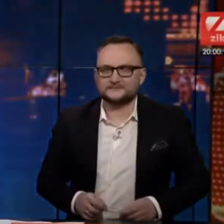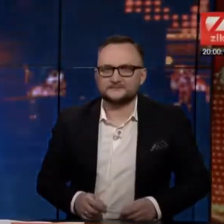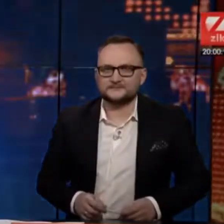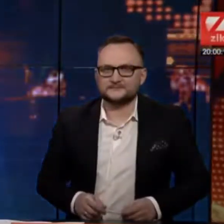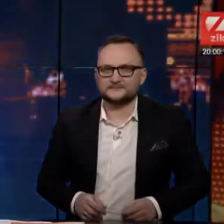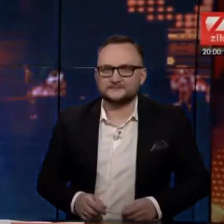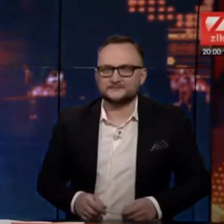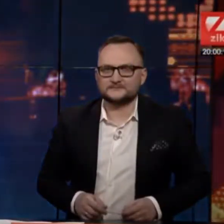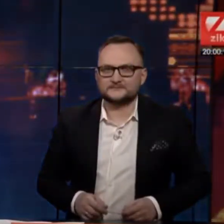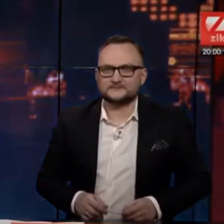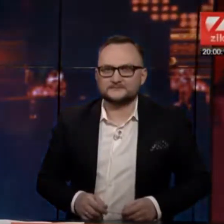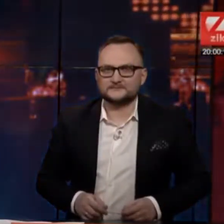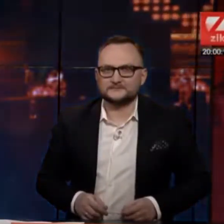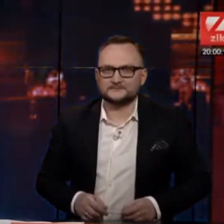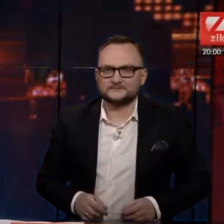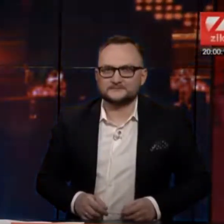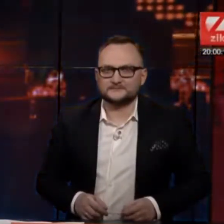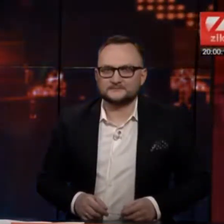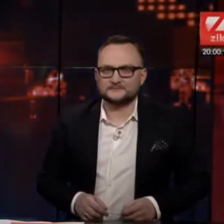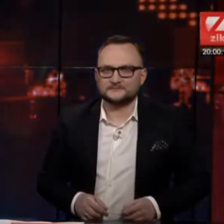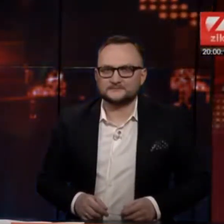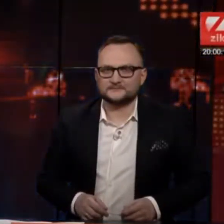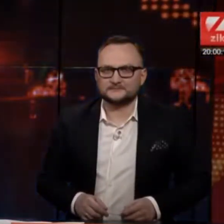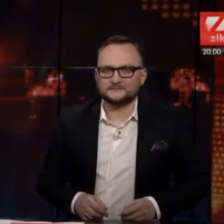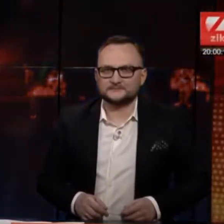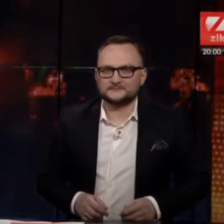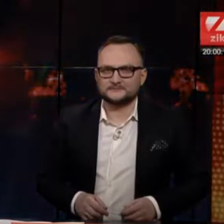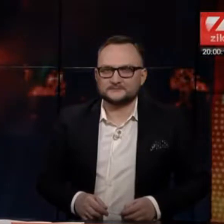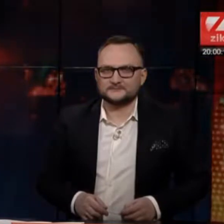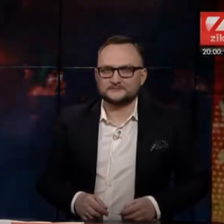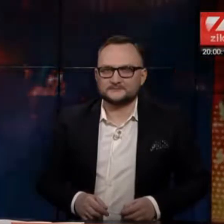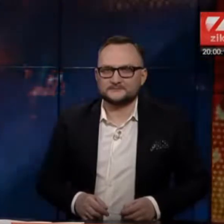Це перші про головне коментарі. Юрій Кулініч, Ксенія Смірнова. Вітаємо всіх,